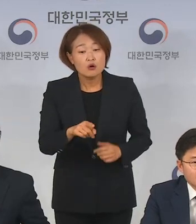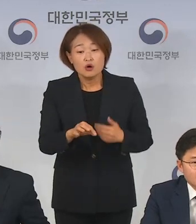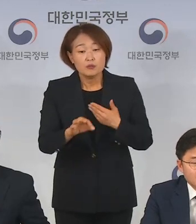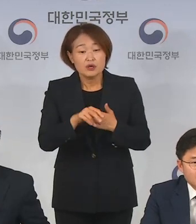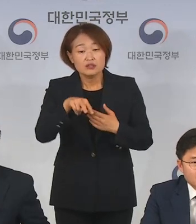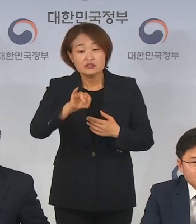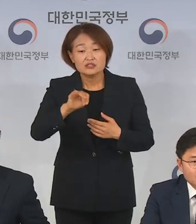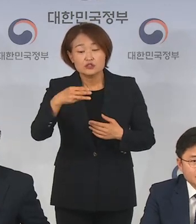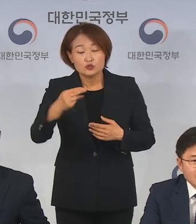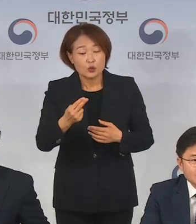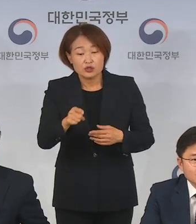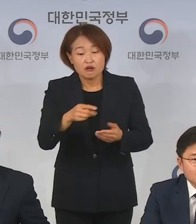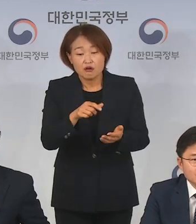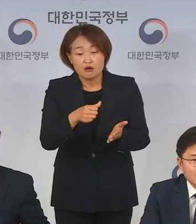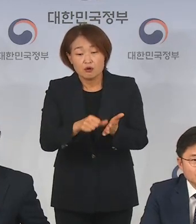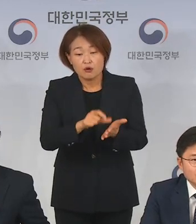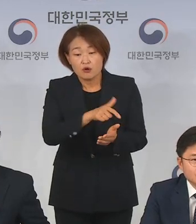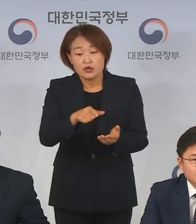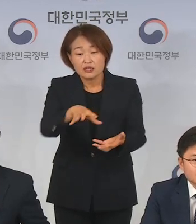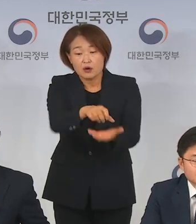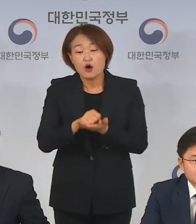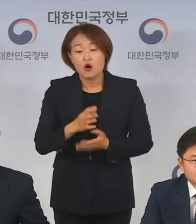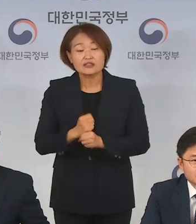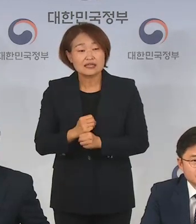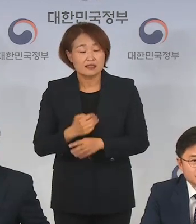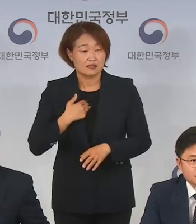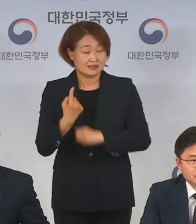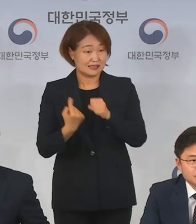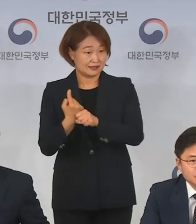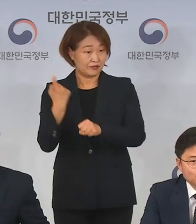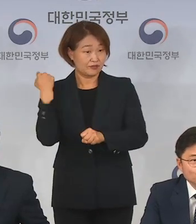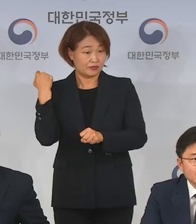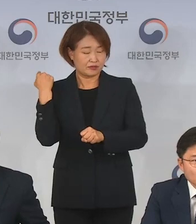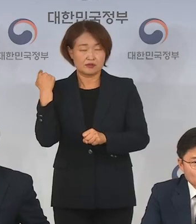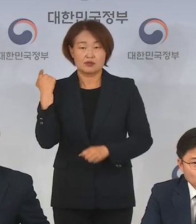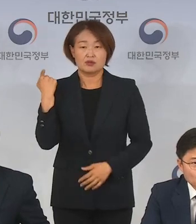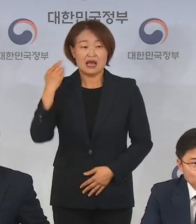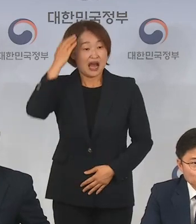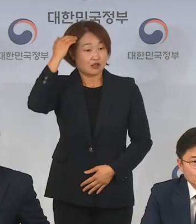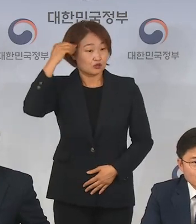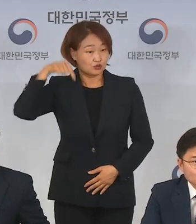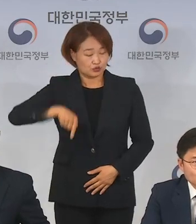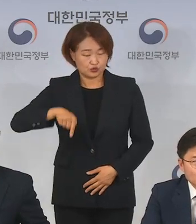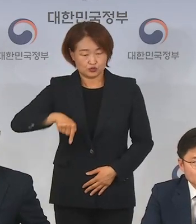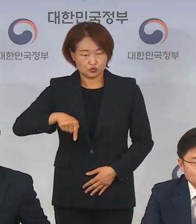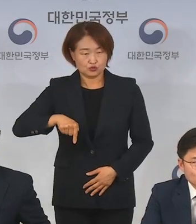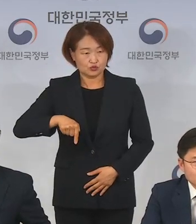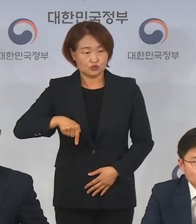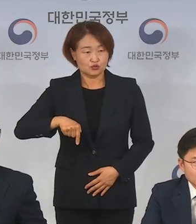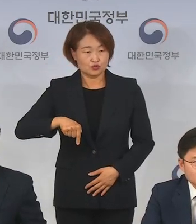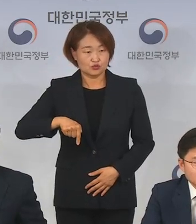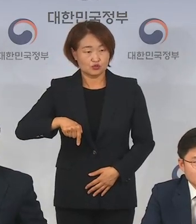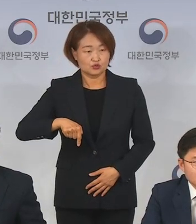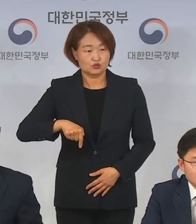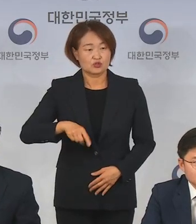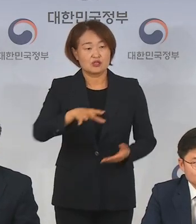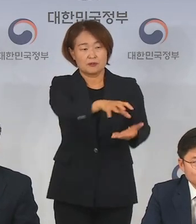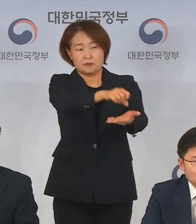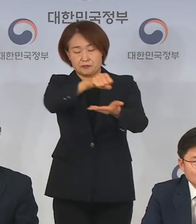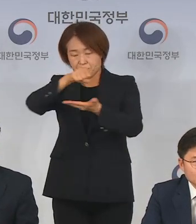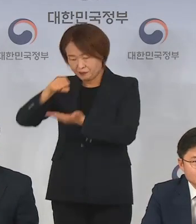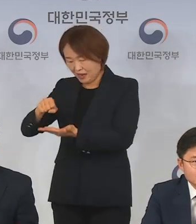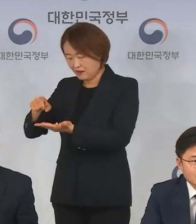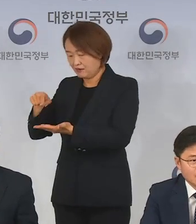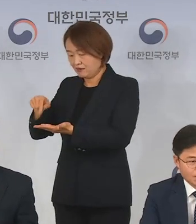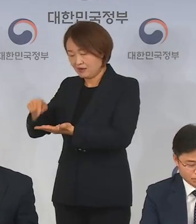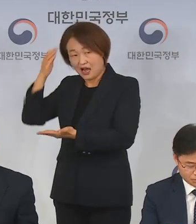됐던 것인가요? 작년에 저희들 이 국내로 들어와서 도입을 하고 있습니다.